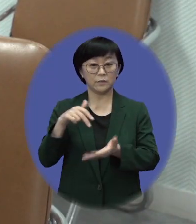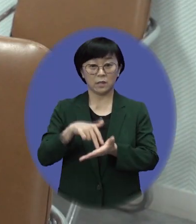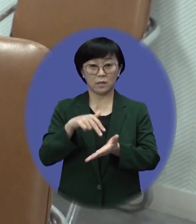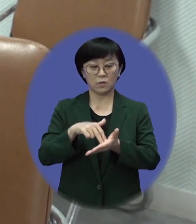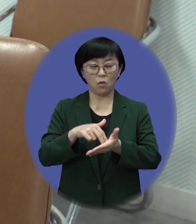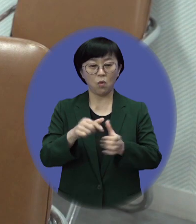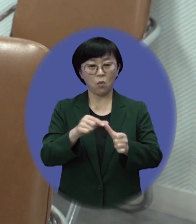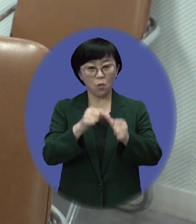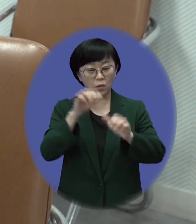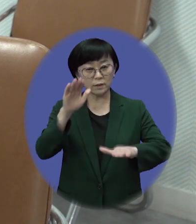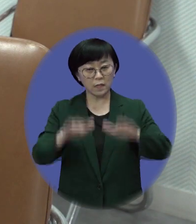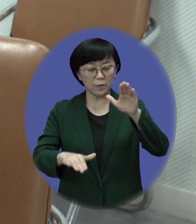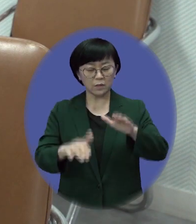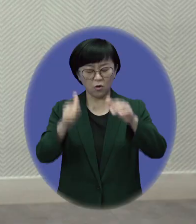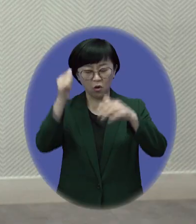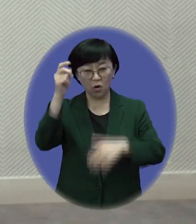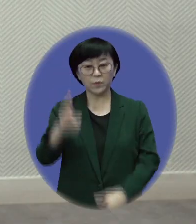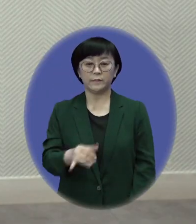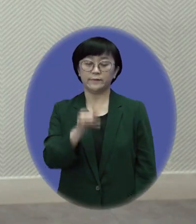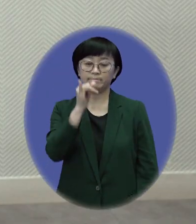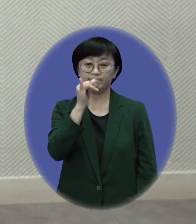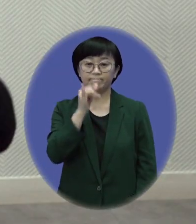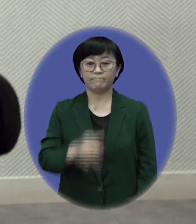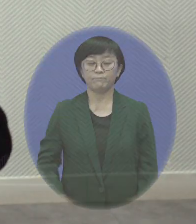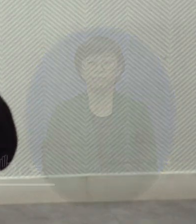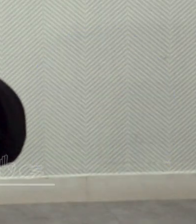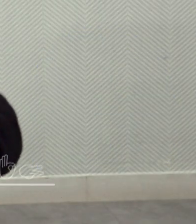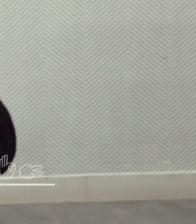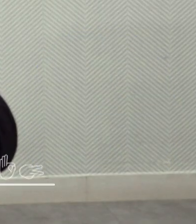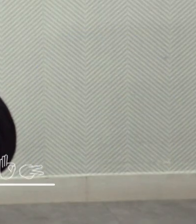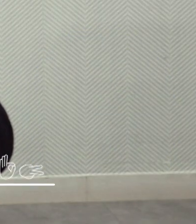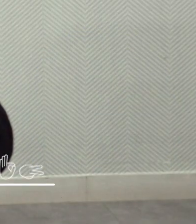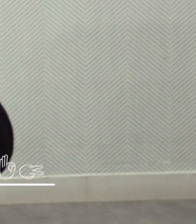이유만으로 수많은 고용차별을 겪어야만 했습니다.